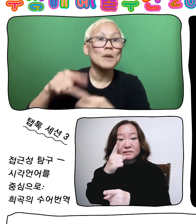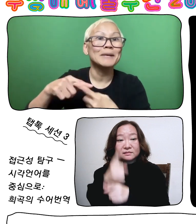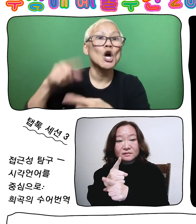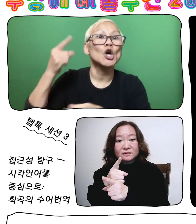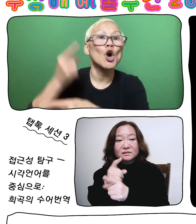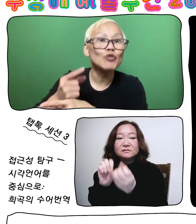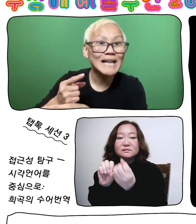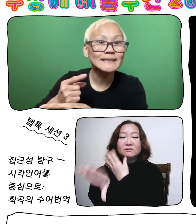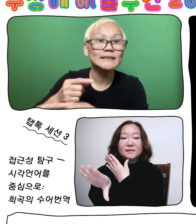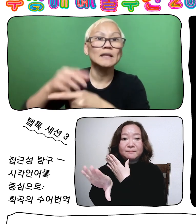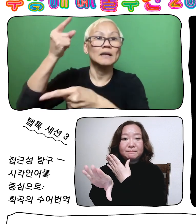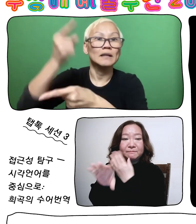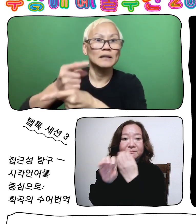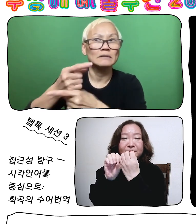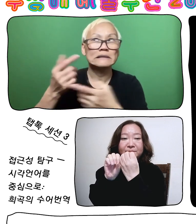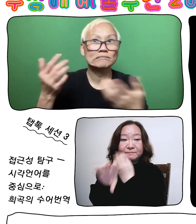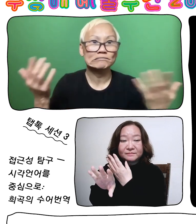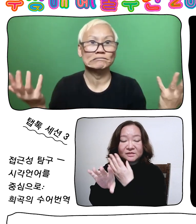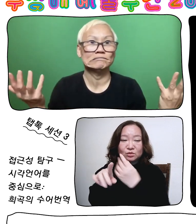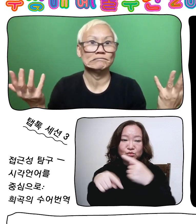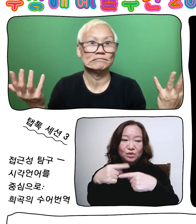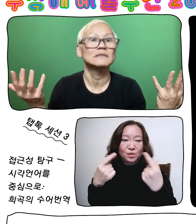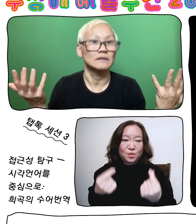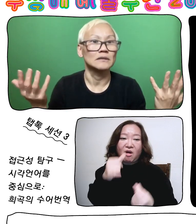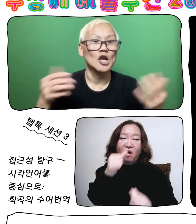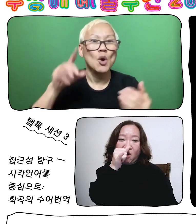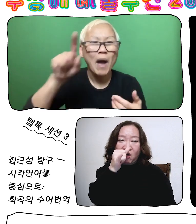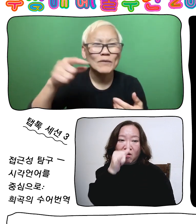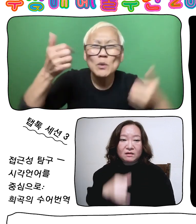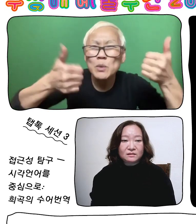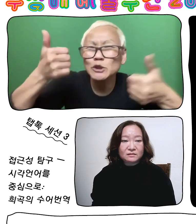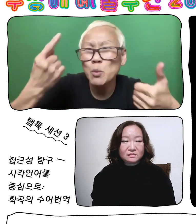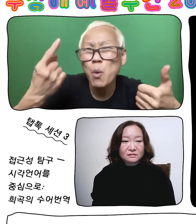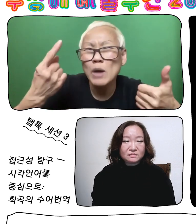답하다처럼 동음 이의어가 있습니다.